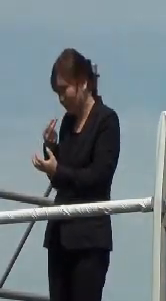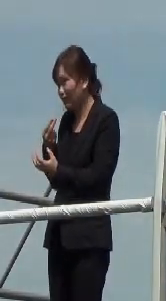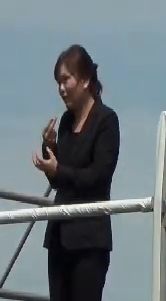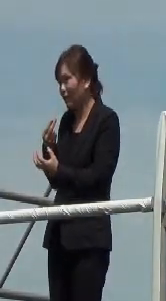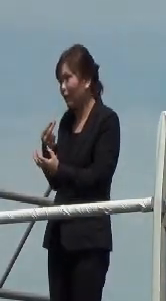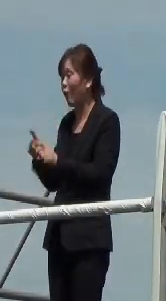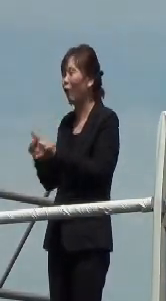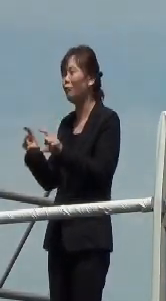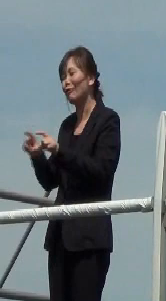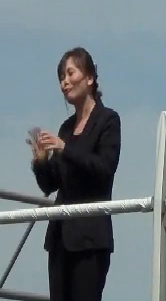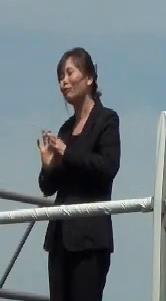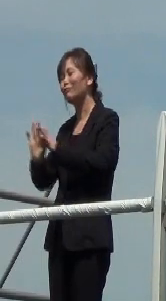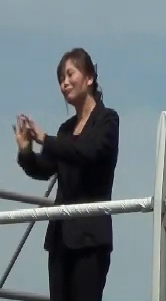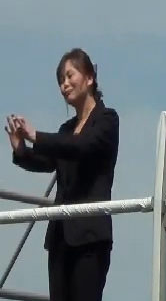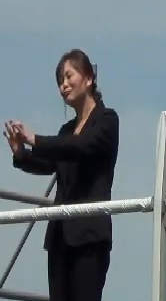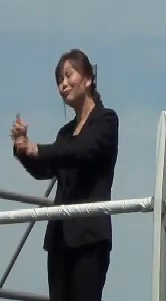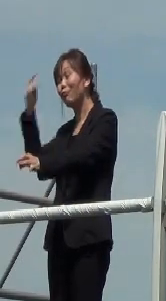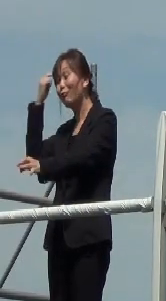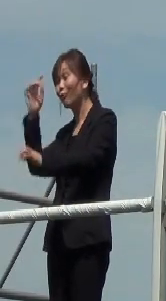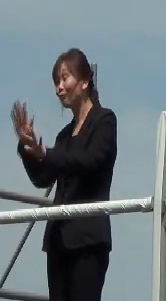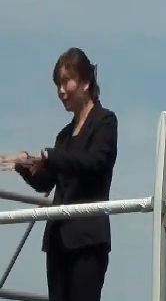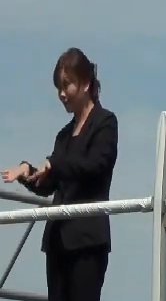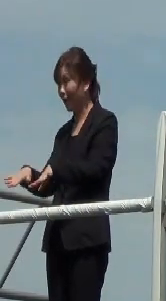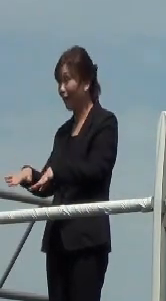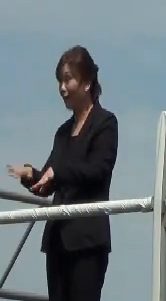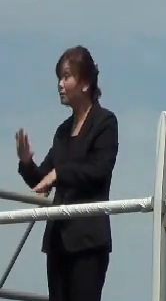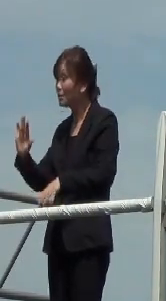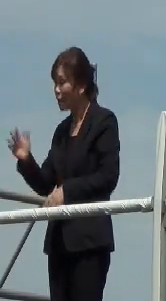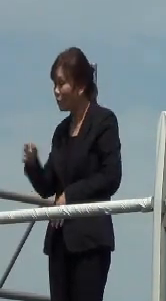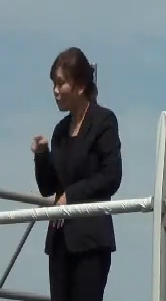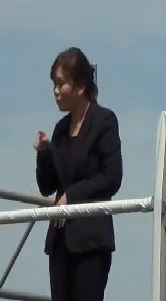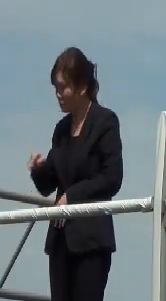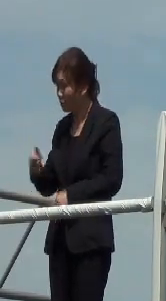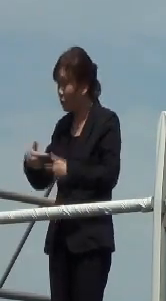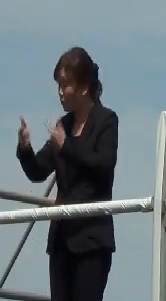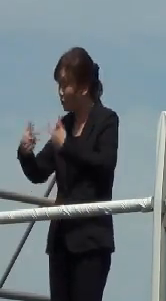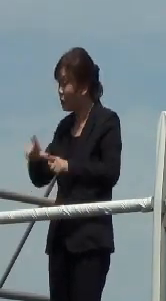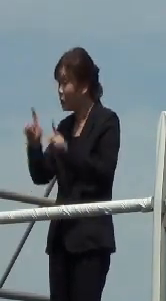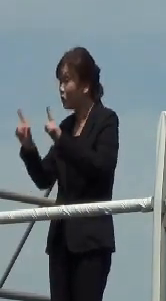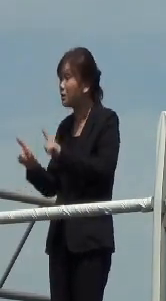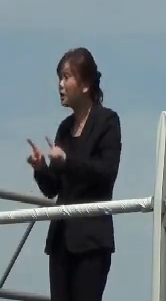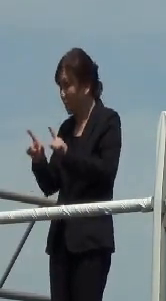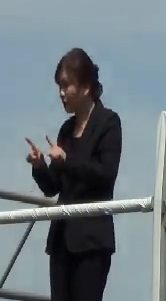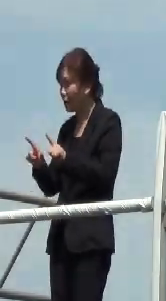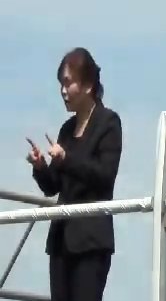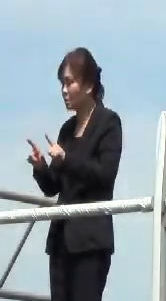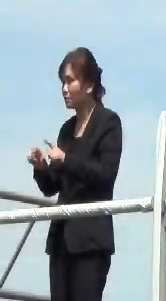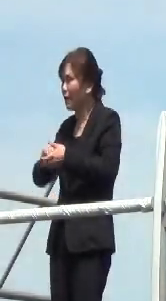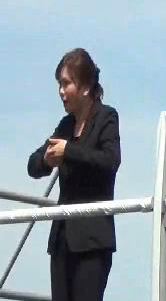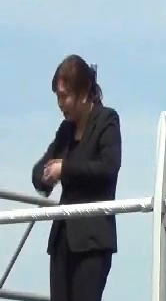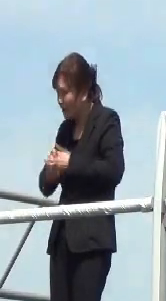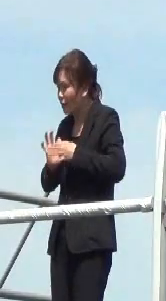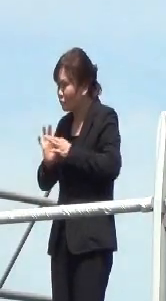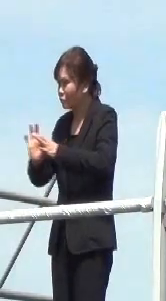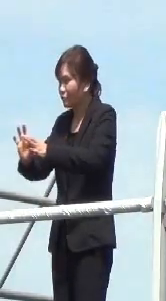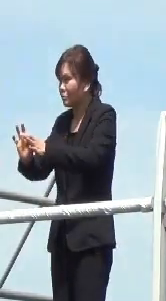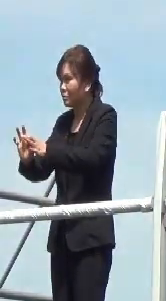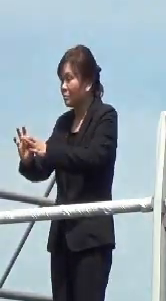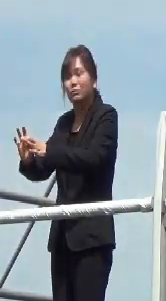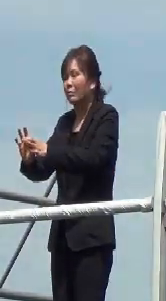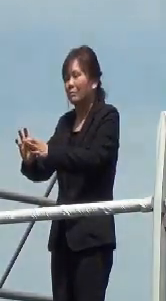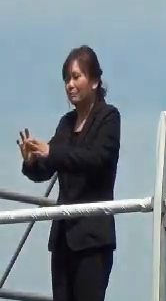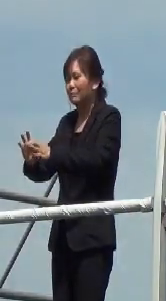思っていました。ただその日常というのは必ずしも続くものではないということを知りました